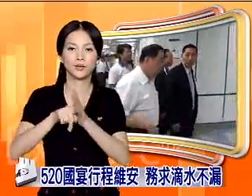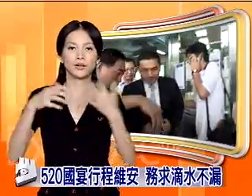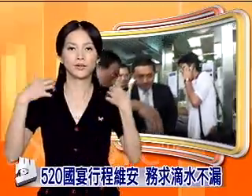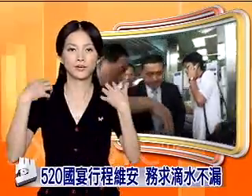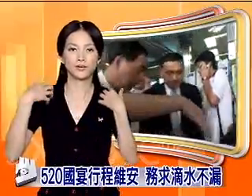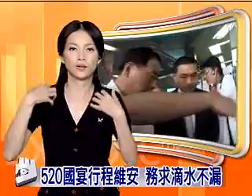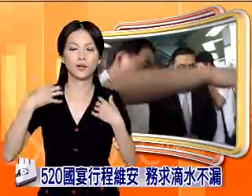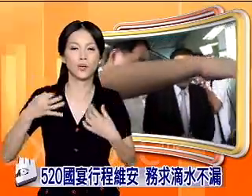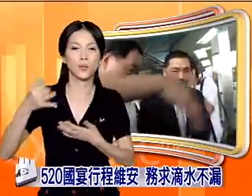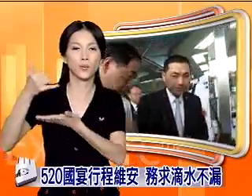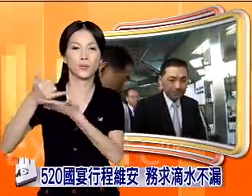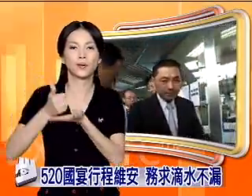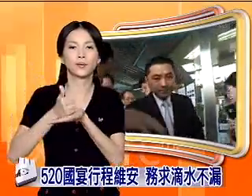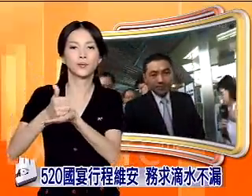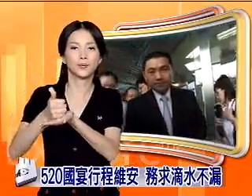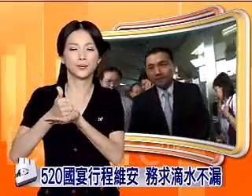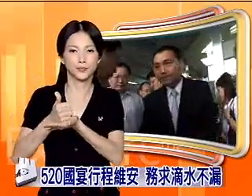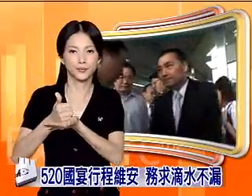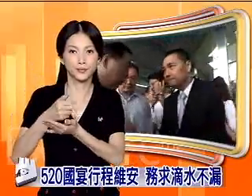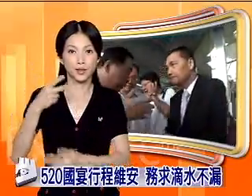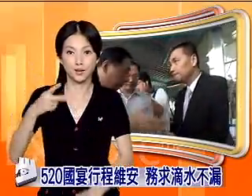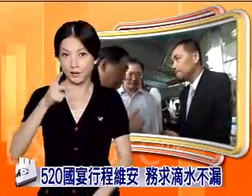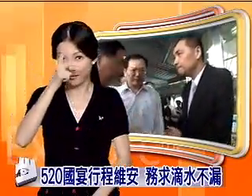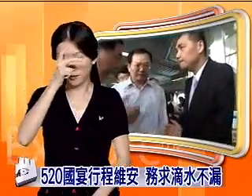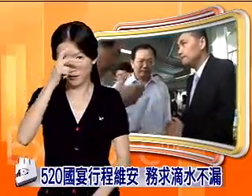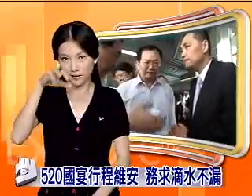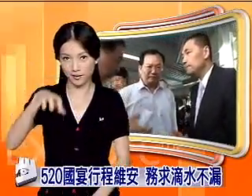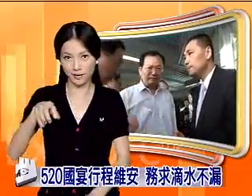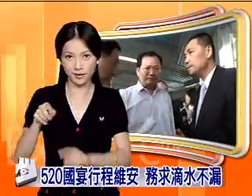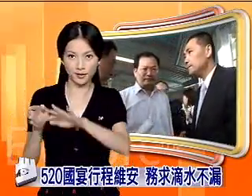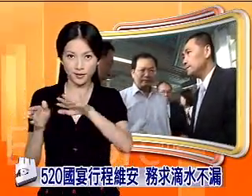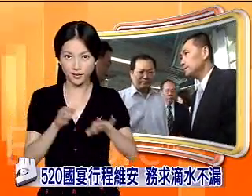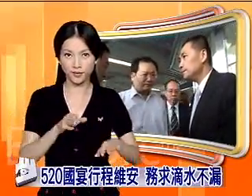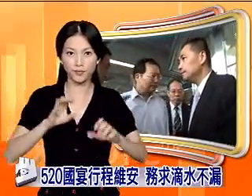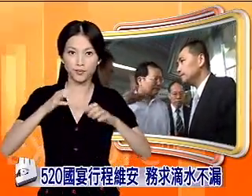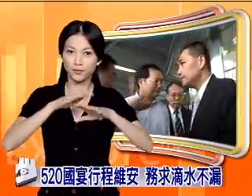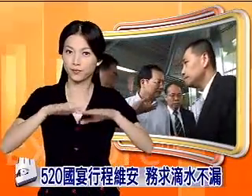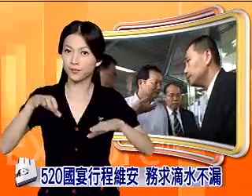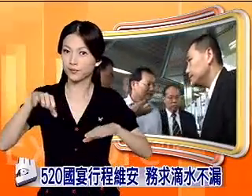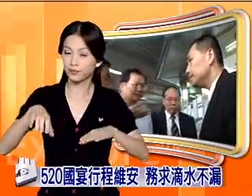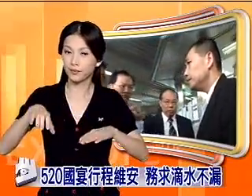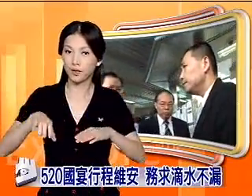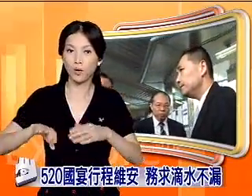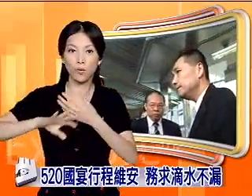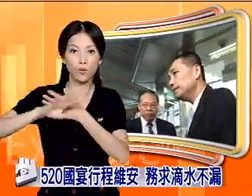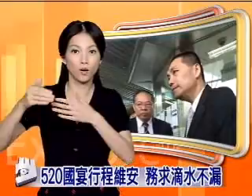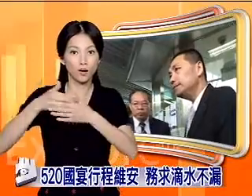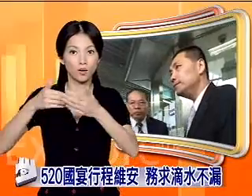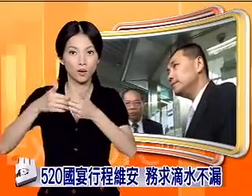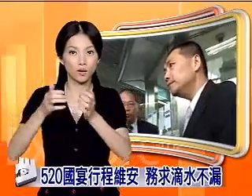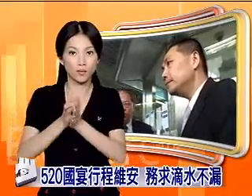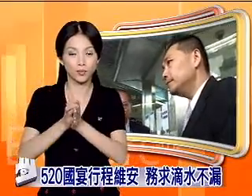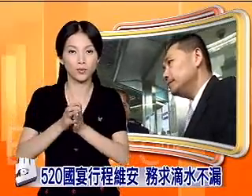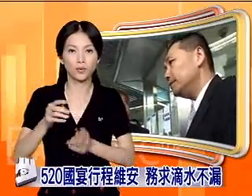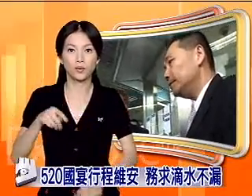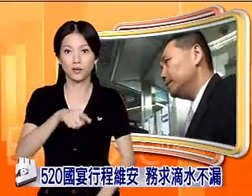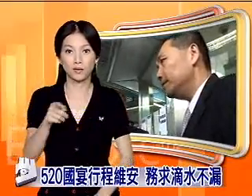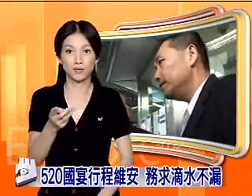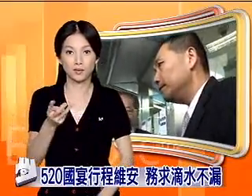专车来接送宾客。而除了警察单位之外，国安单位与外交部也已经多次南下勘查，